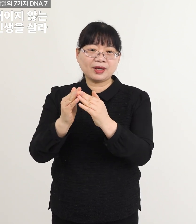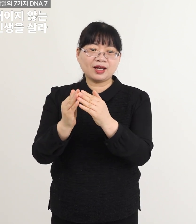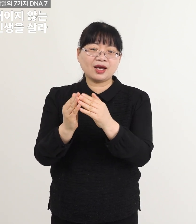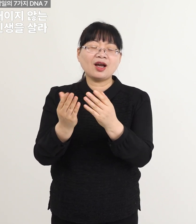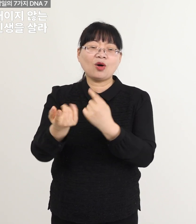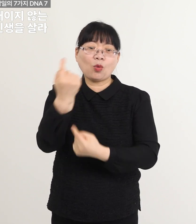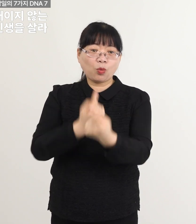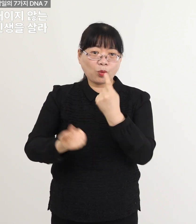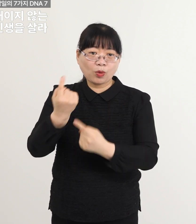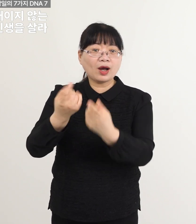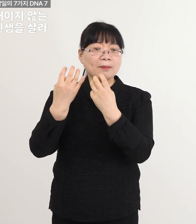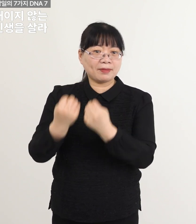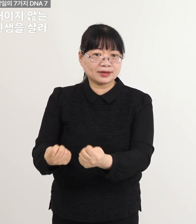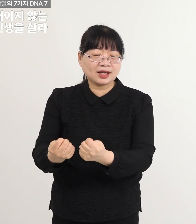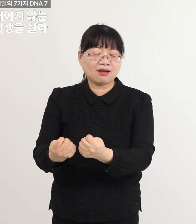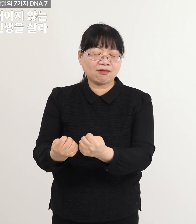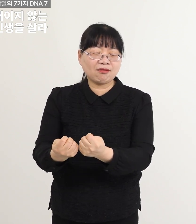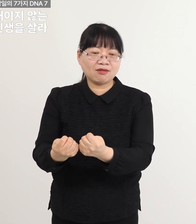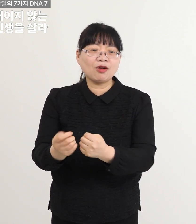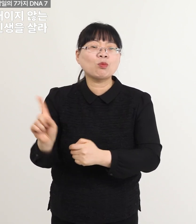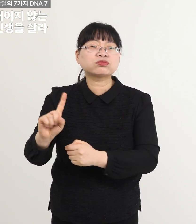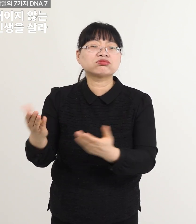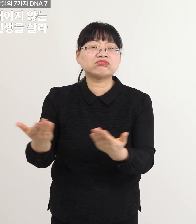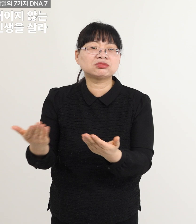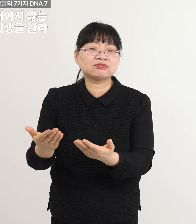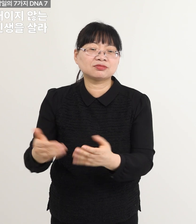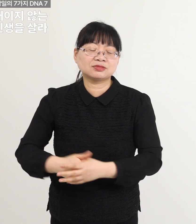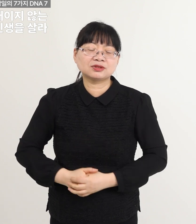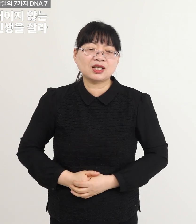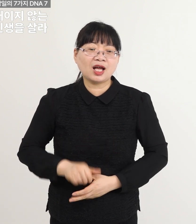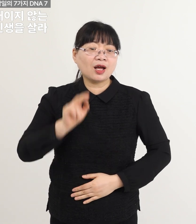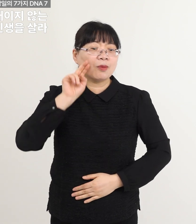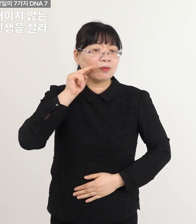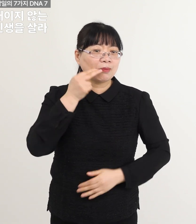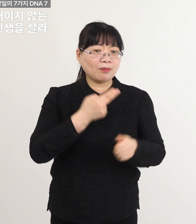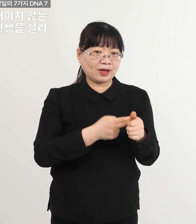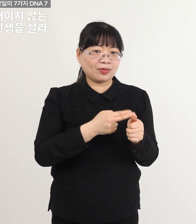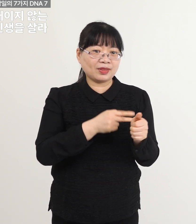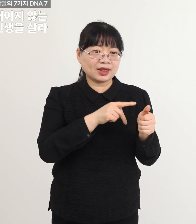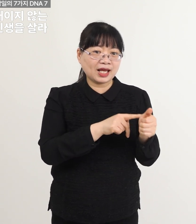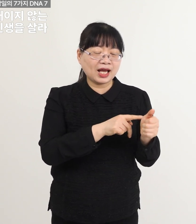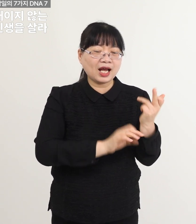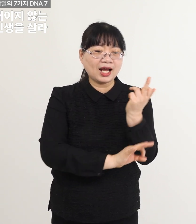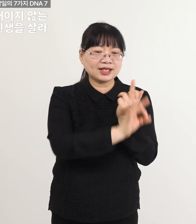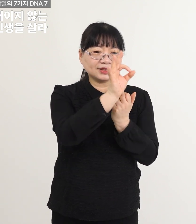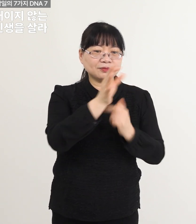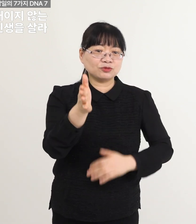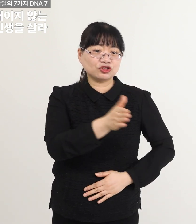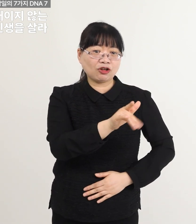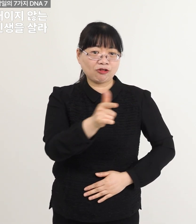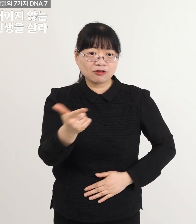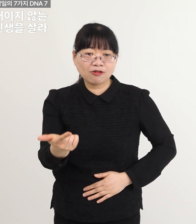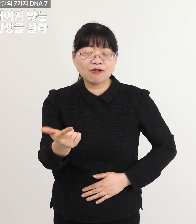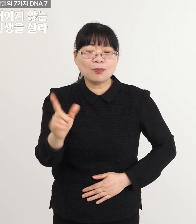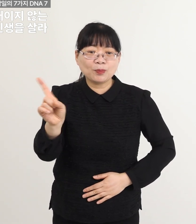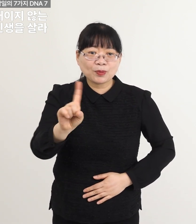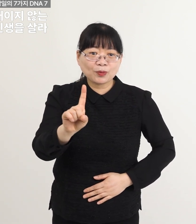찾아온 거예요. 자, 어떤 일이 벌어지는가? 바울이 아침부터